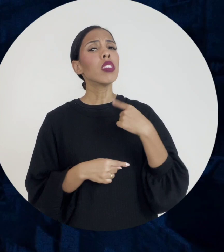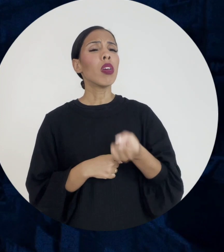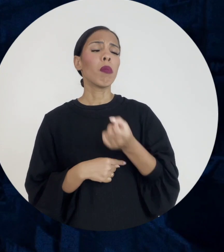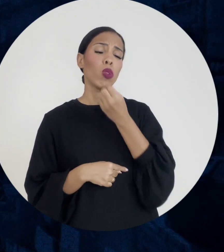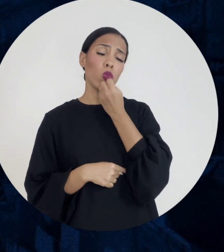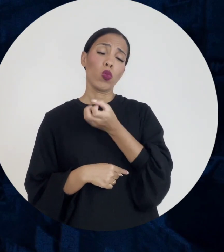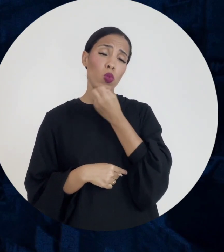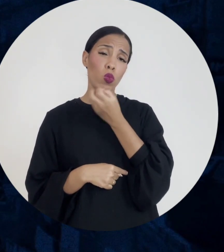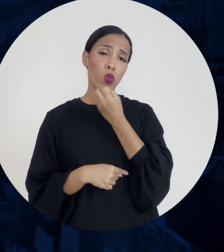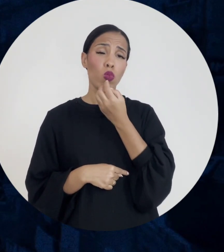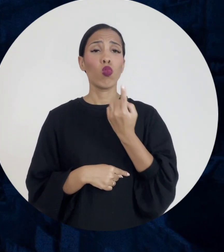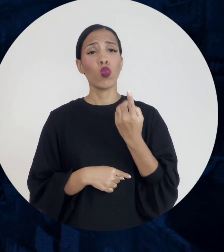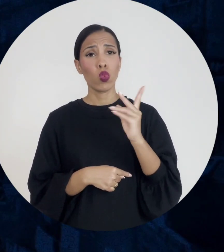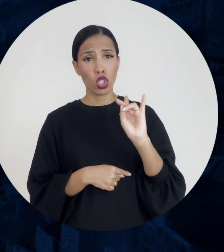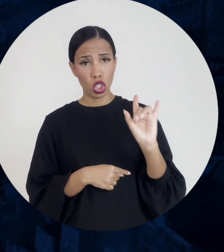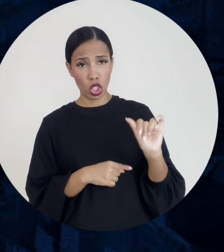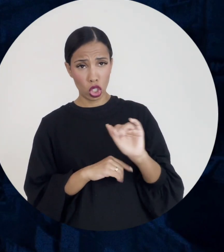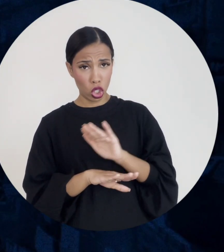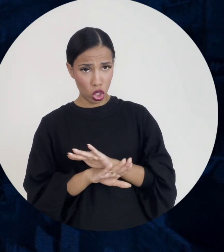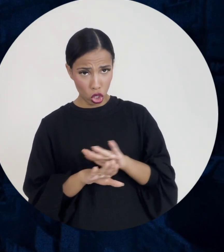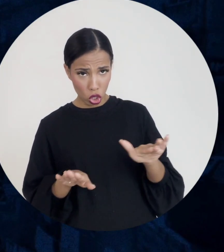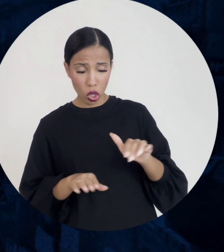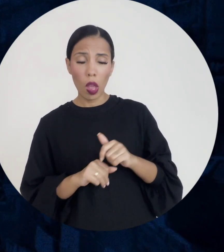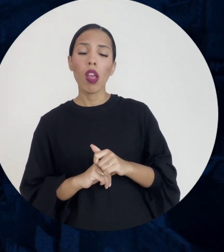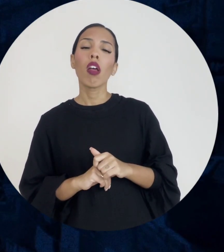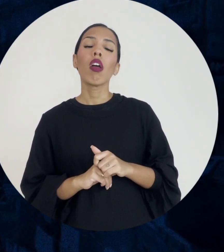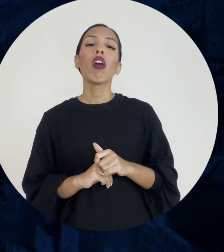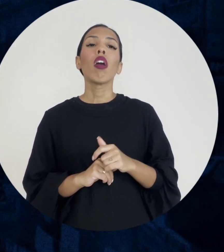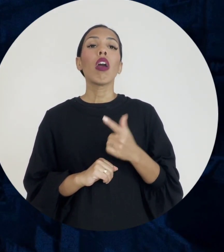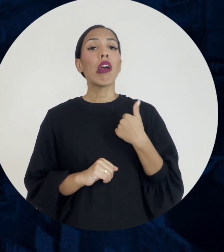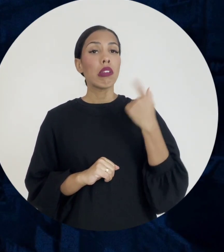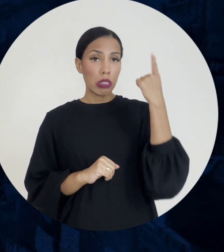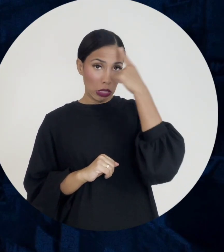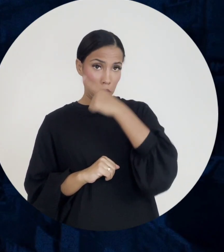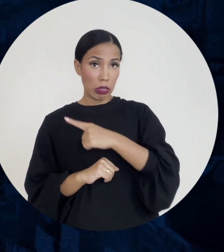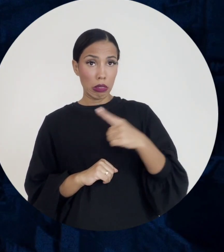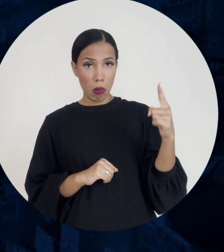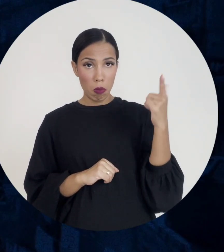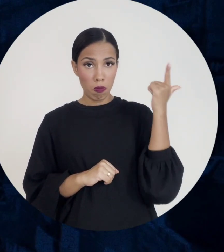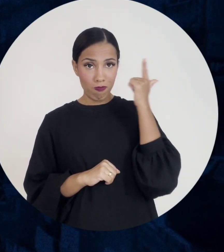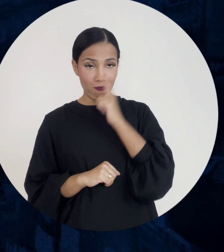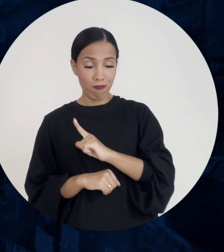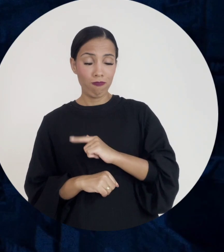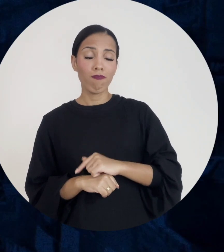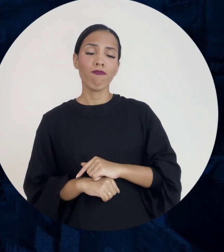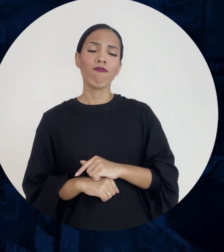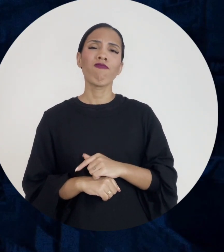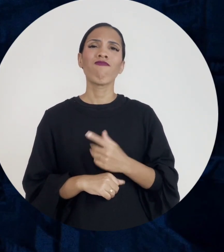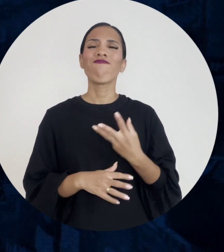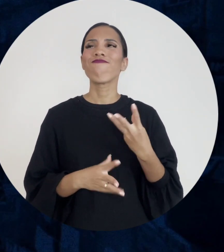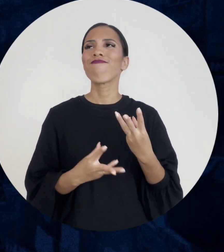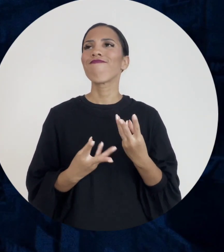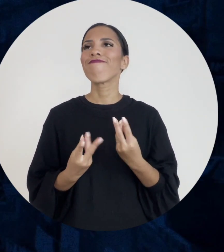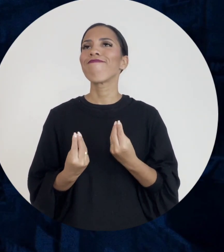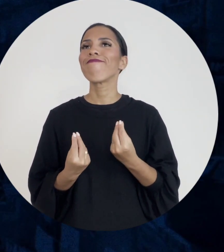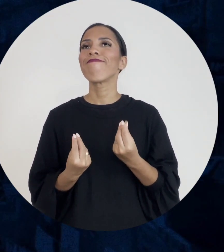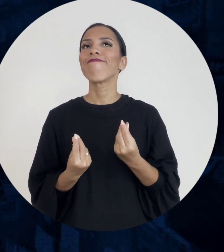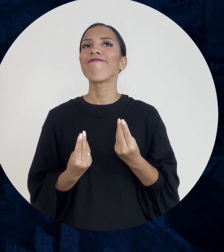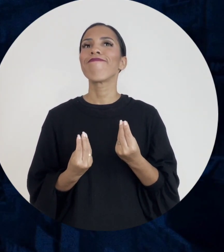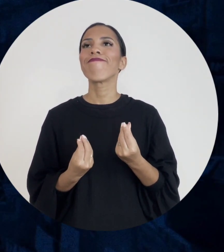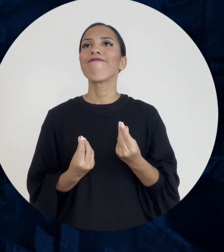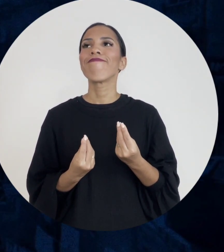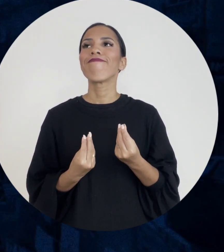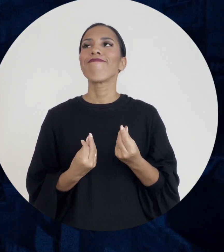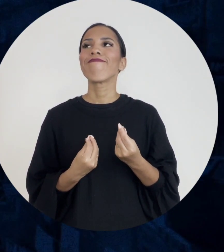bom, é só um dia, tá bom. Aí fui, fechamos a semana, né? Então era aquela coisa muito... Não era